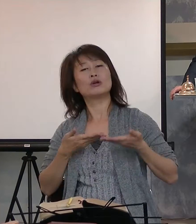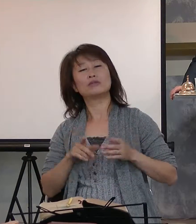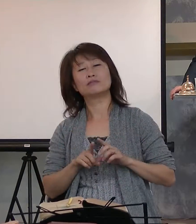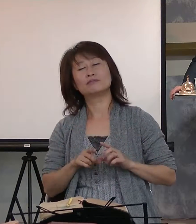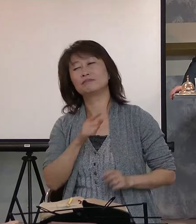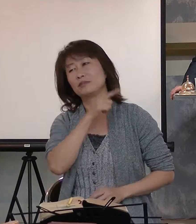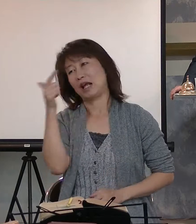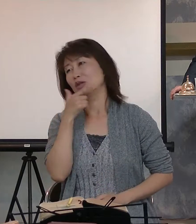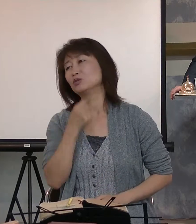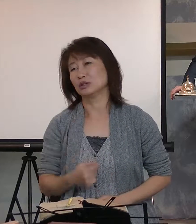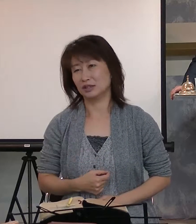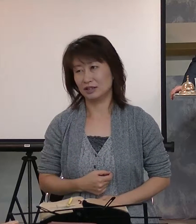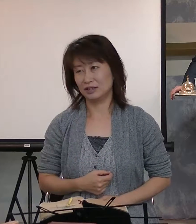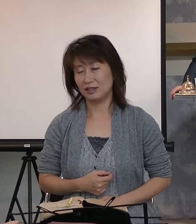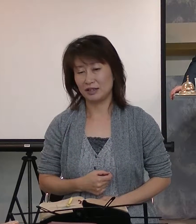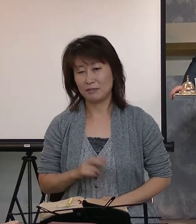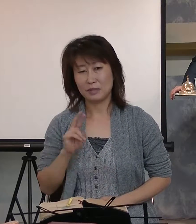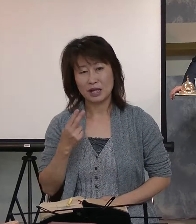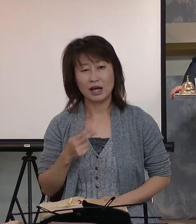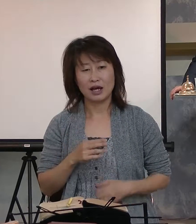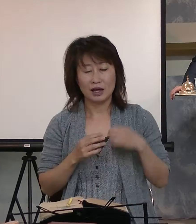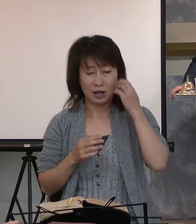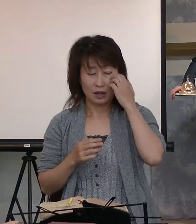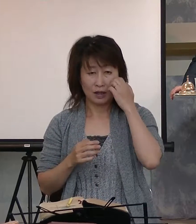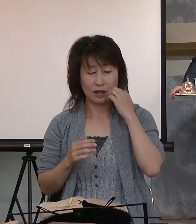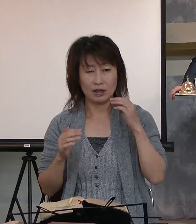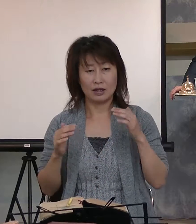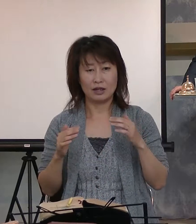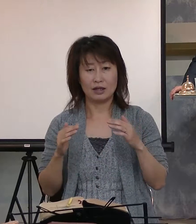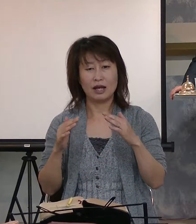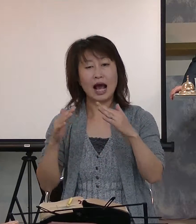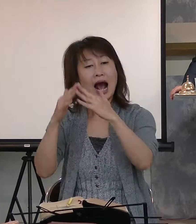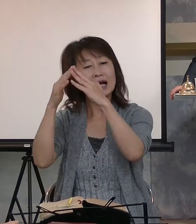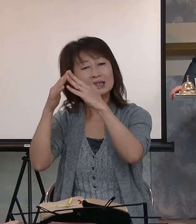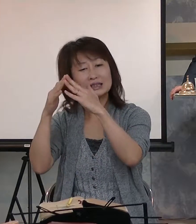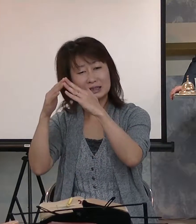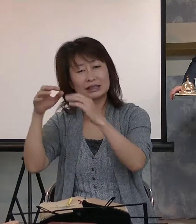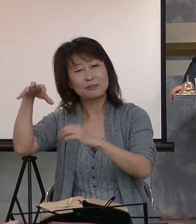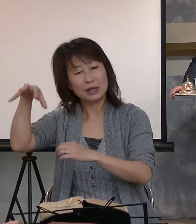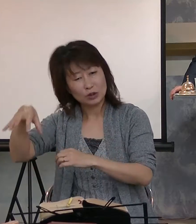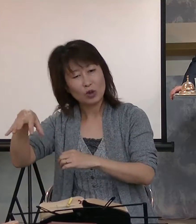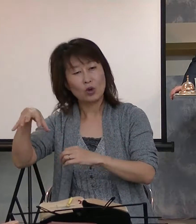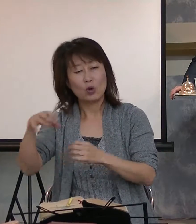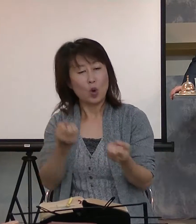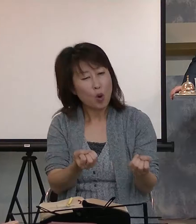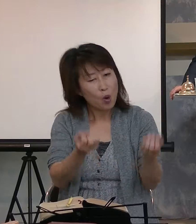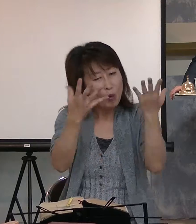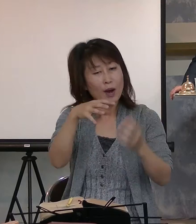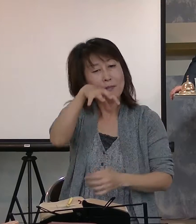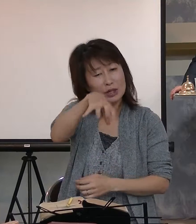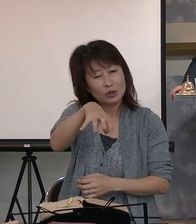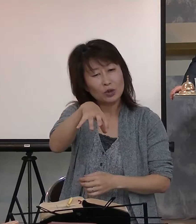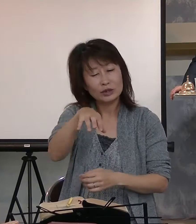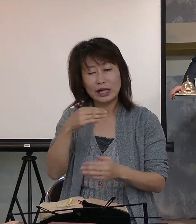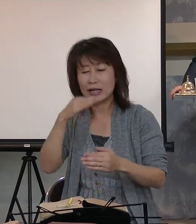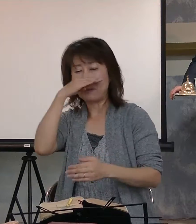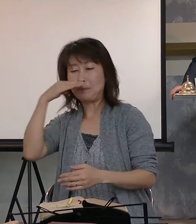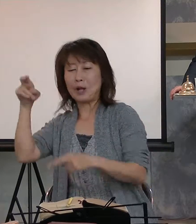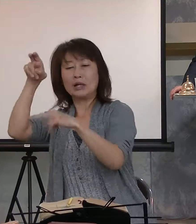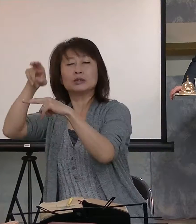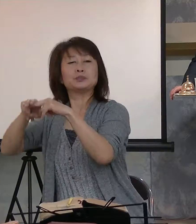で、また街道の定石や宴会の長者が大好きです。